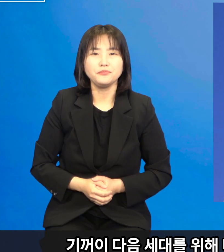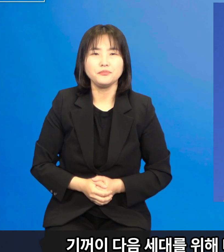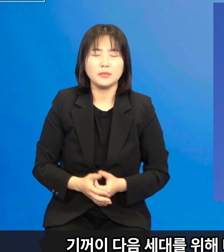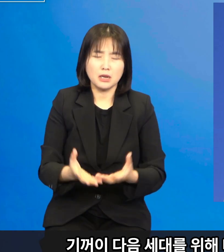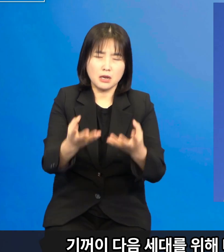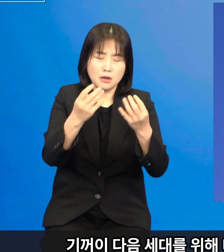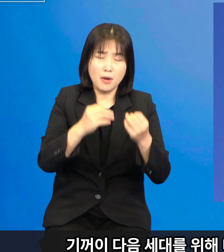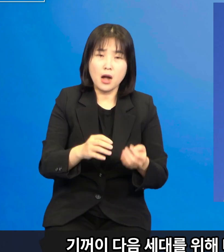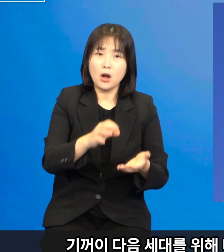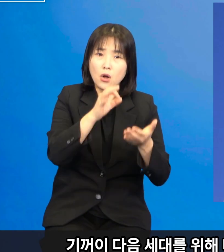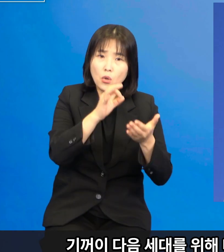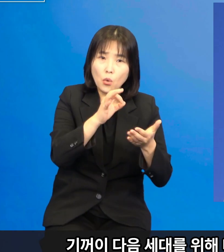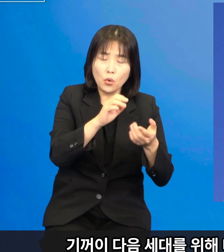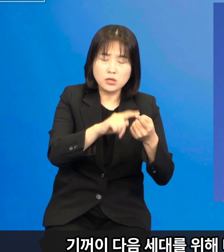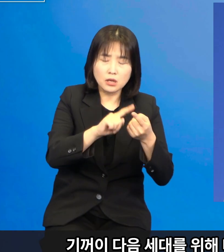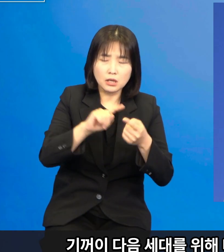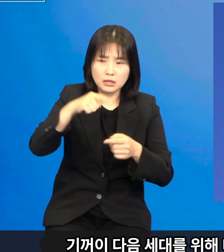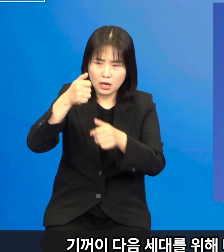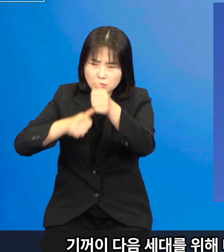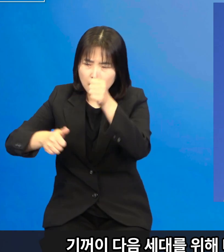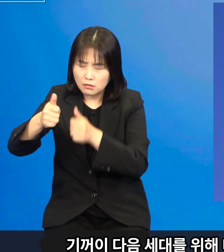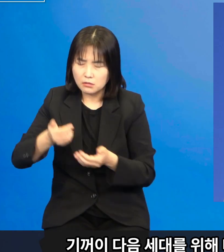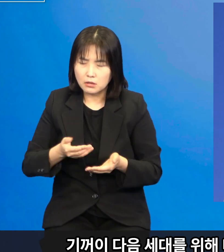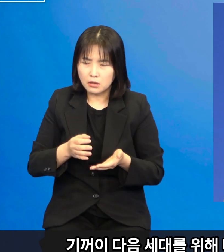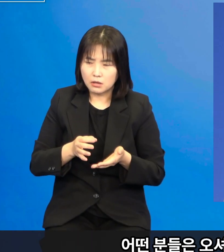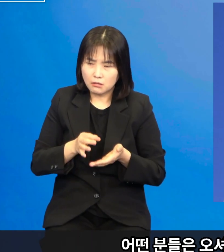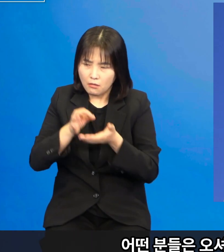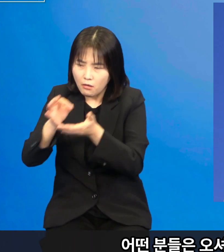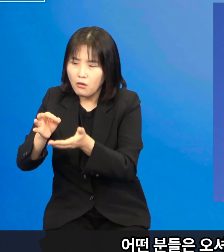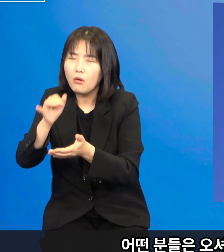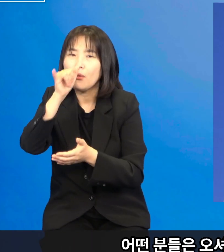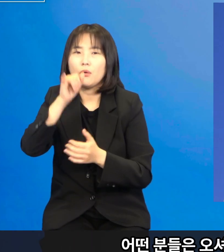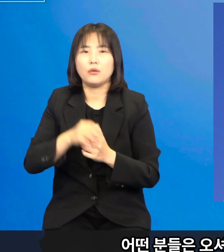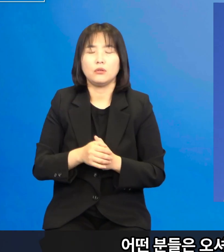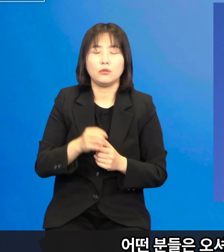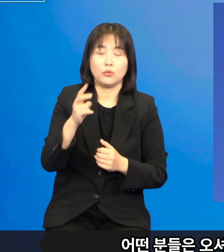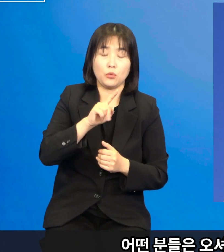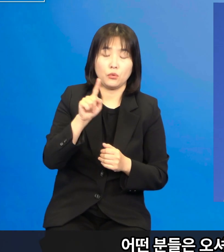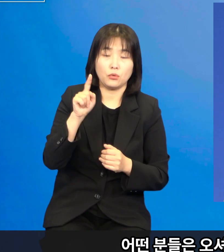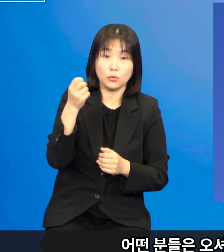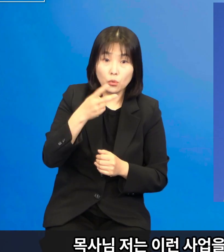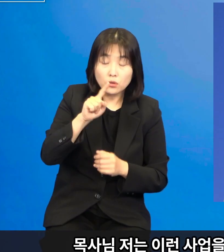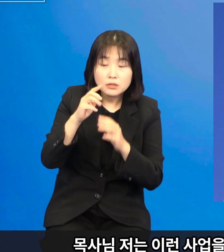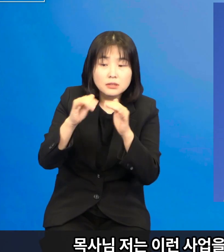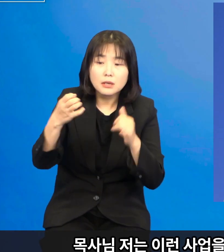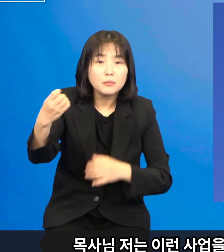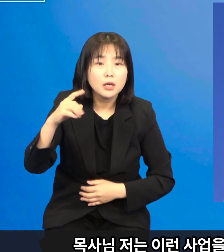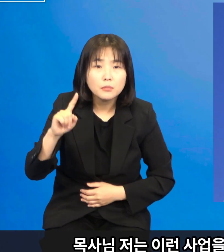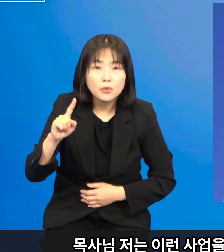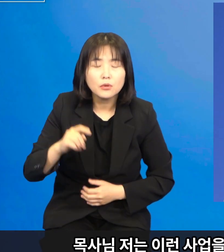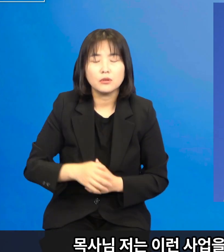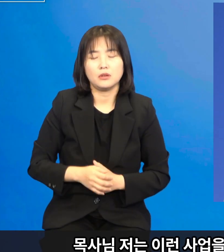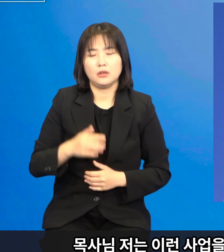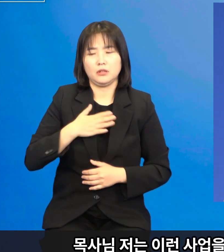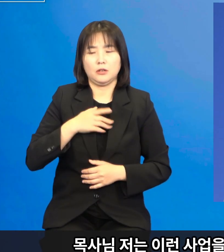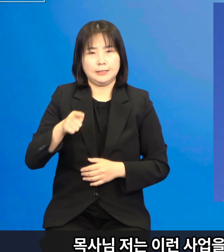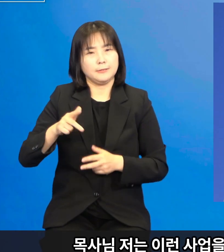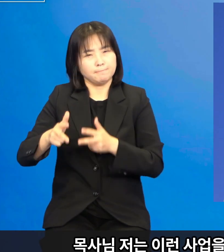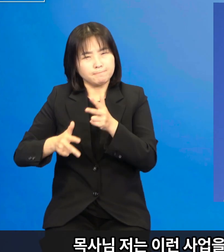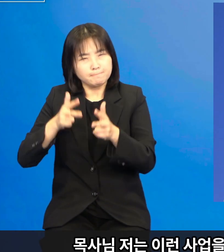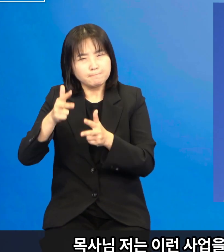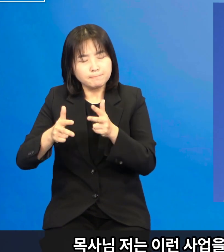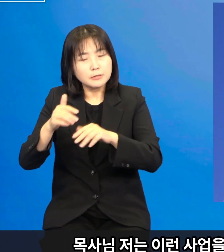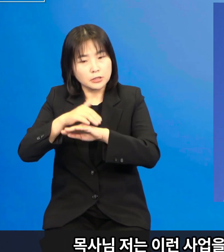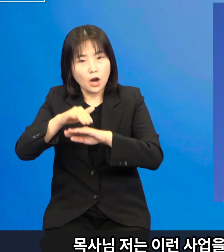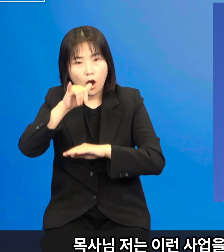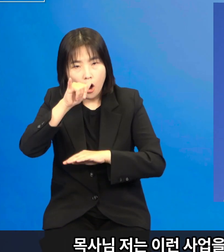기꺼이 다음 세대를 위해 내어주시는 분들이 있어요. 어떤 분들은 오셔서 그러는 거예요. 목사님, 저는 이런 사업을 앞으로 할